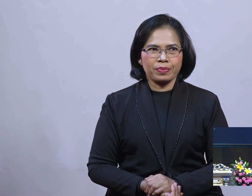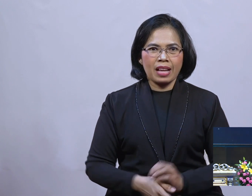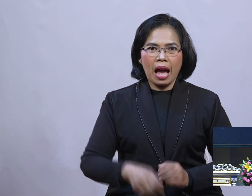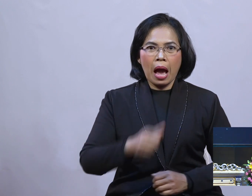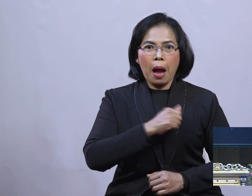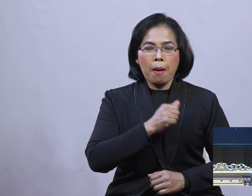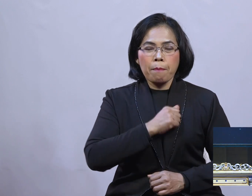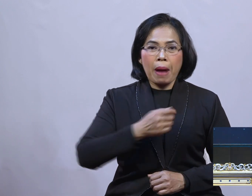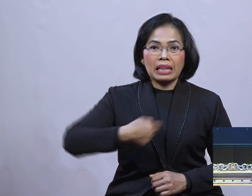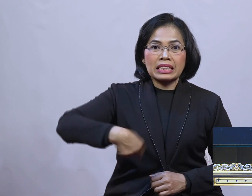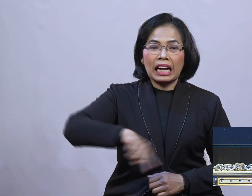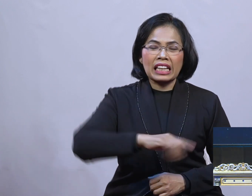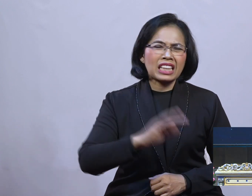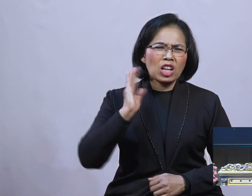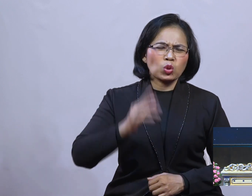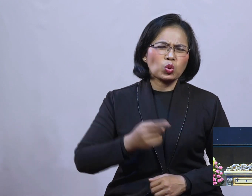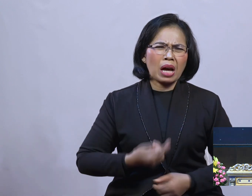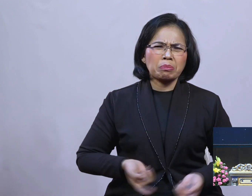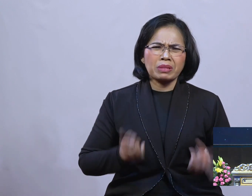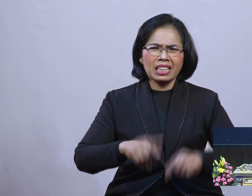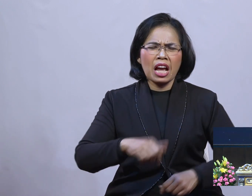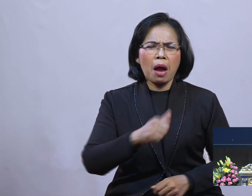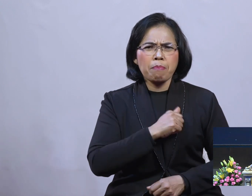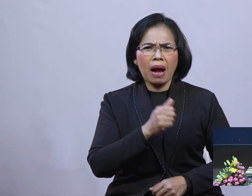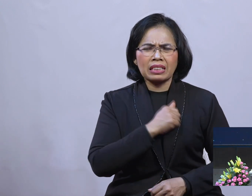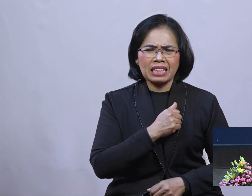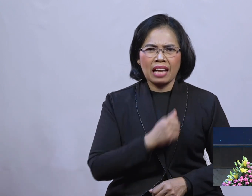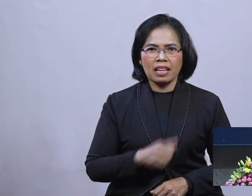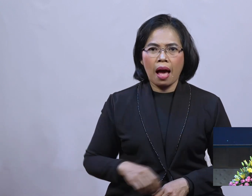Hai bangsa kita sudah menjadi bangsa saya sebut pelacur politik